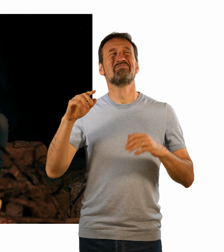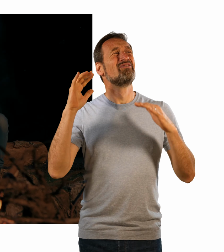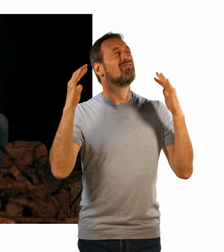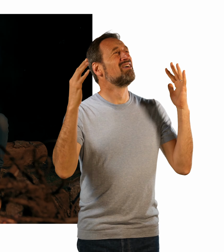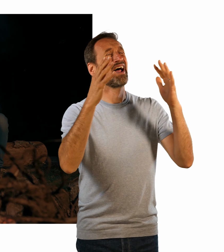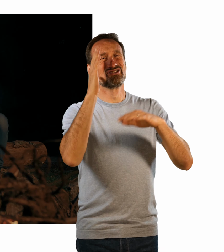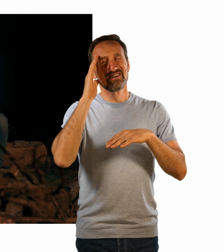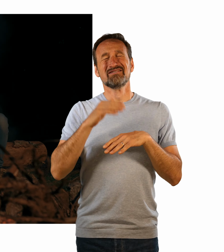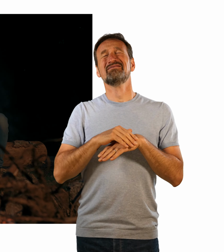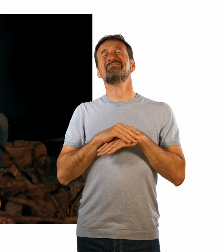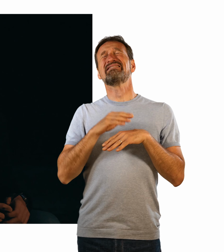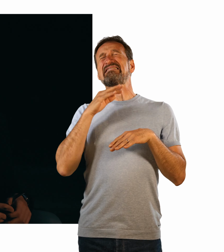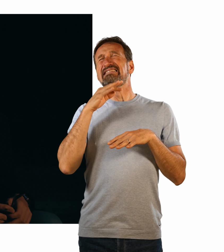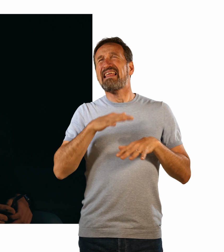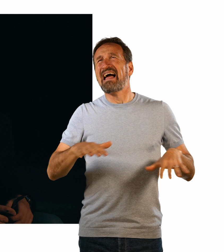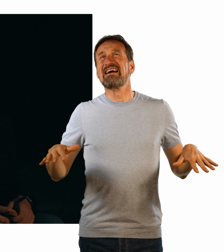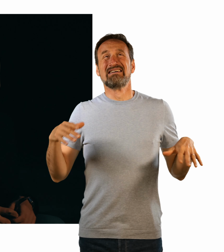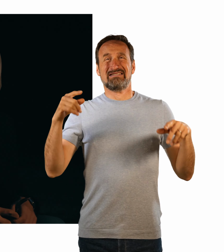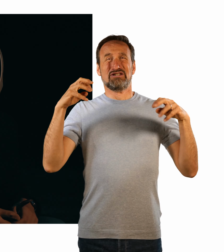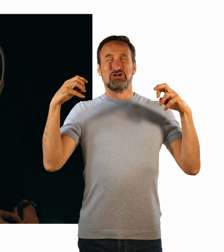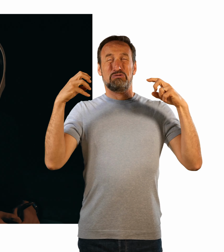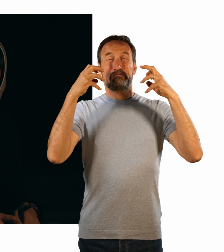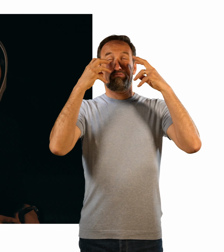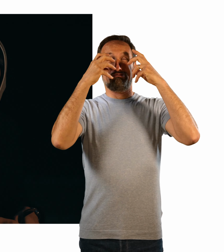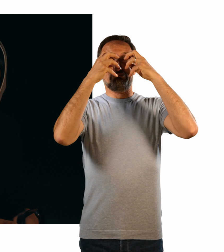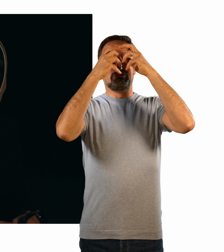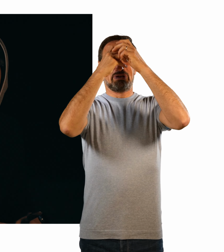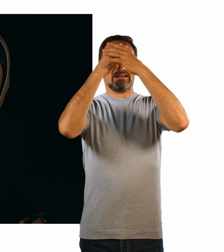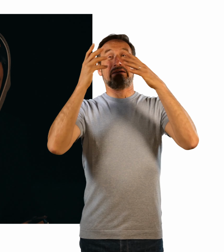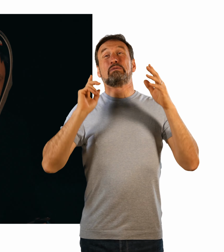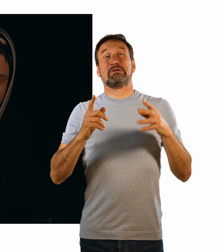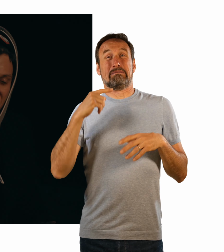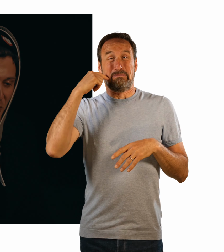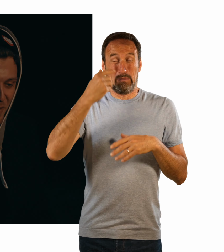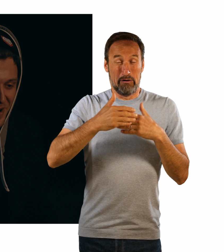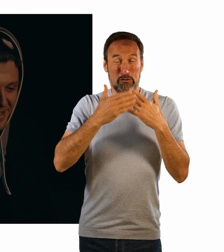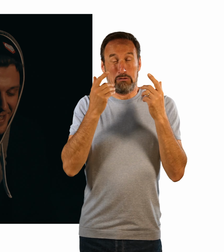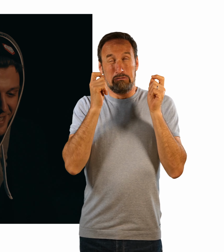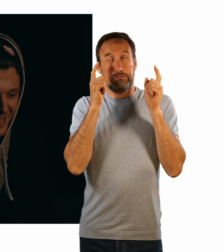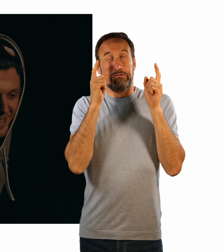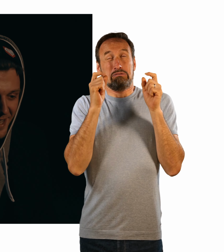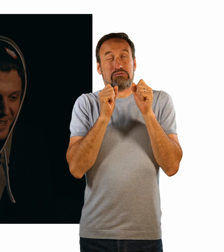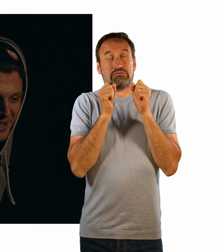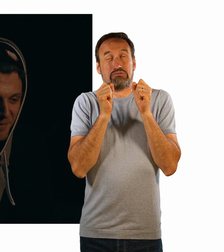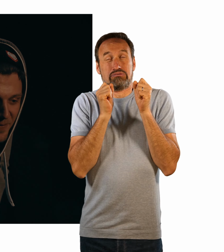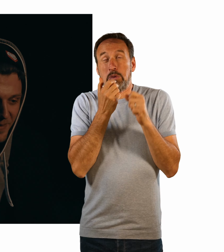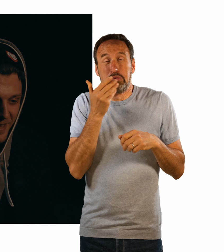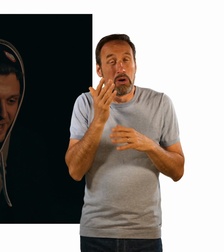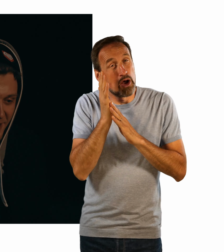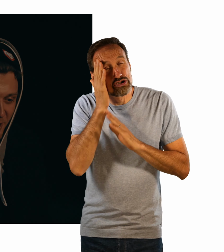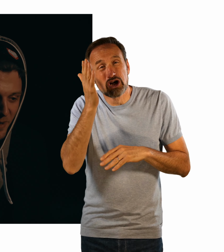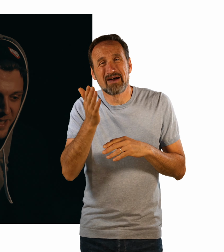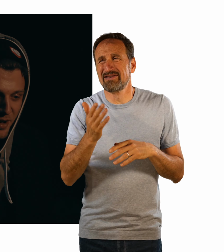Spinnengetier über meinem Gesicht lang webt. Dass ich am nächsten Tag völlig klamm und unausgeschlafen und unterkühlt aufwache.